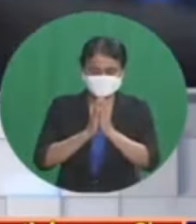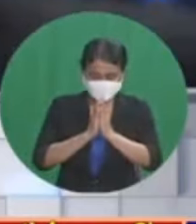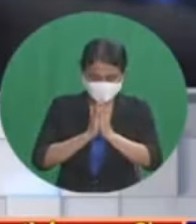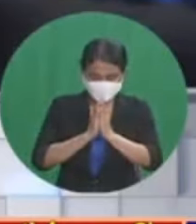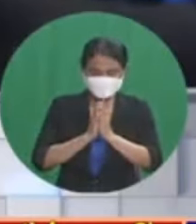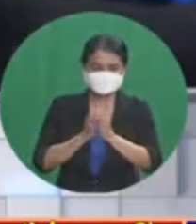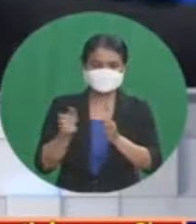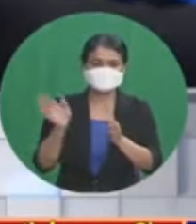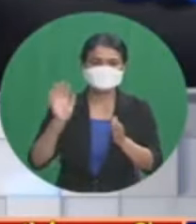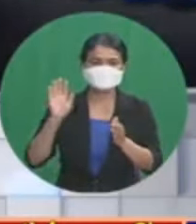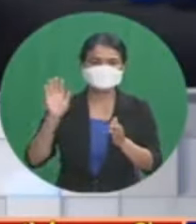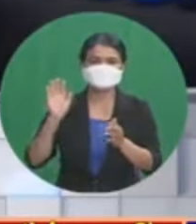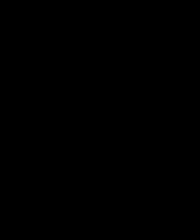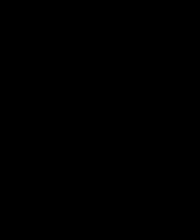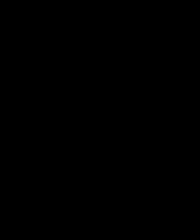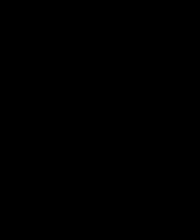Ja.